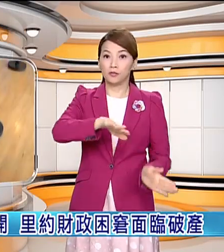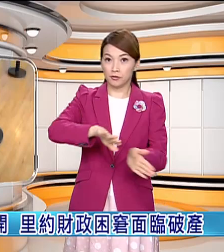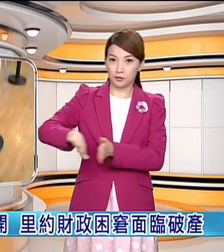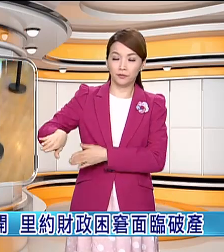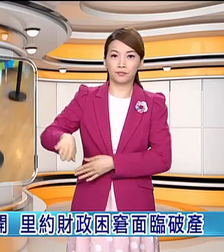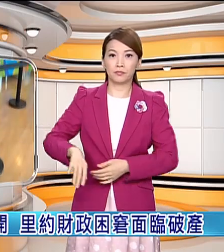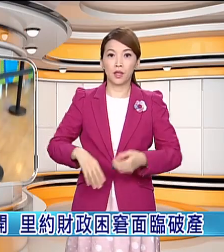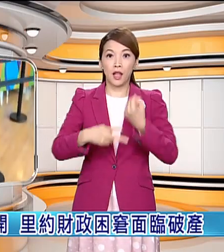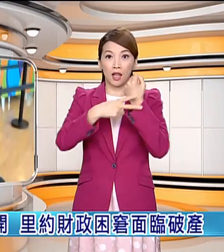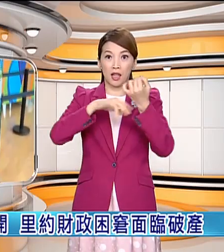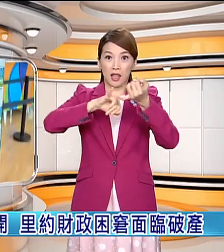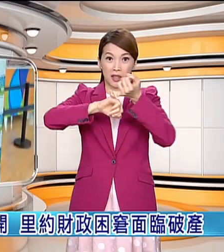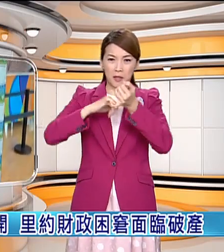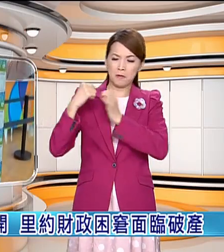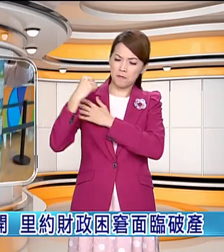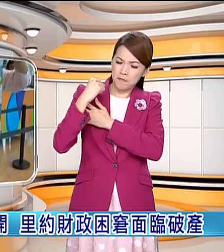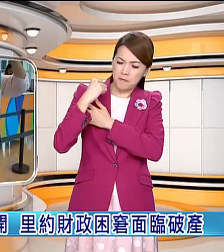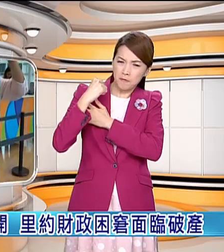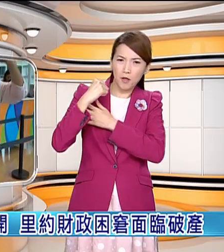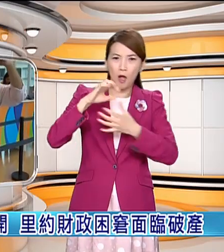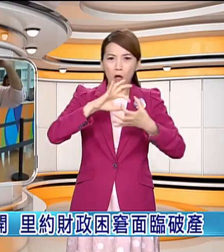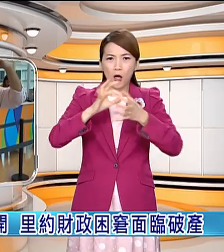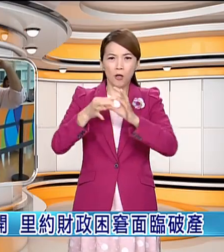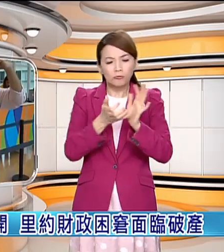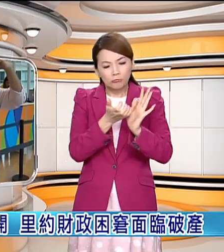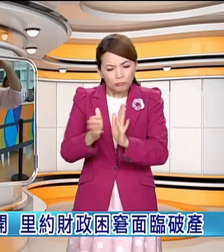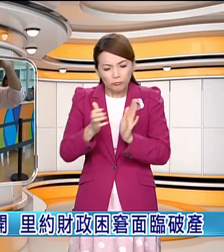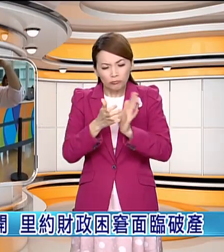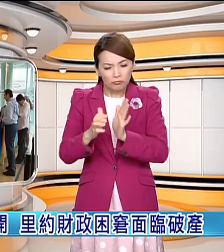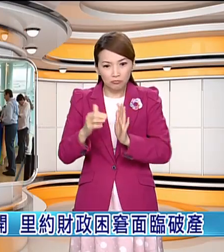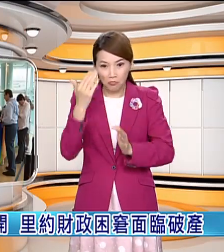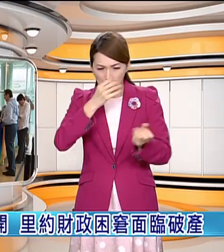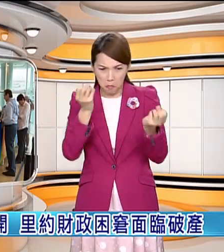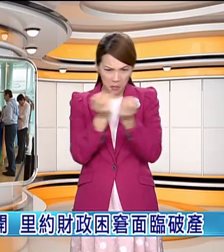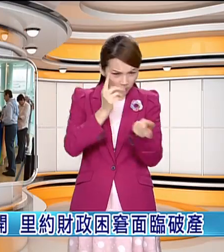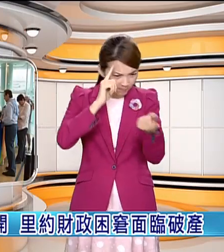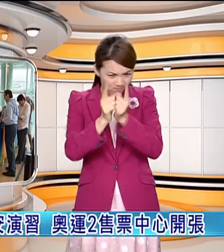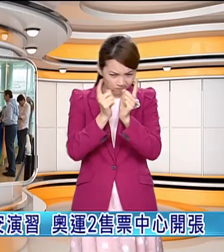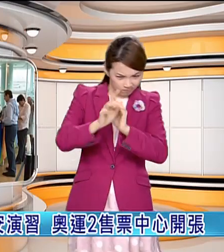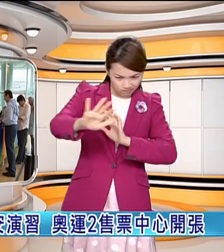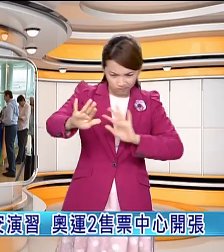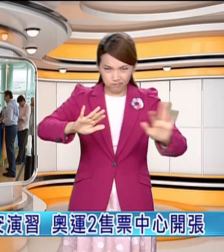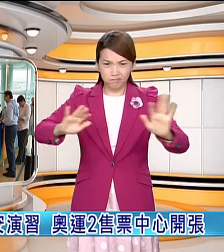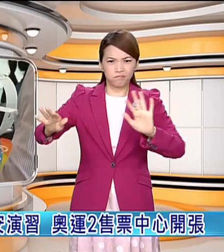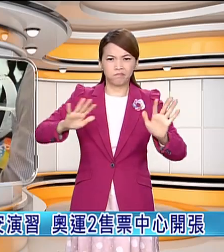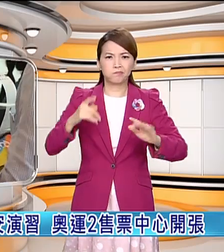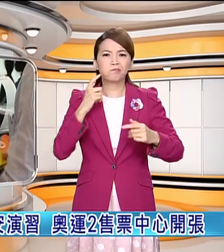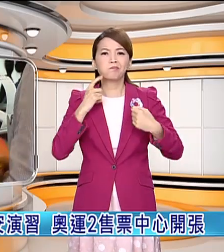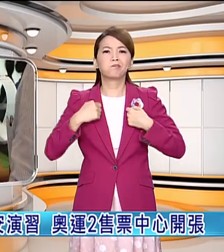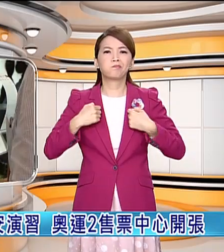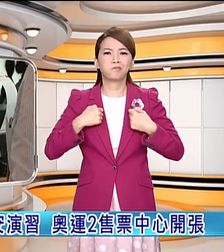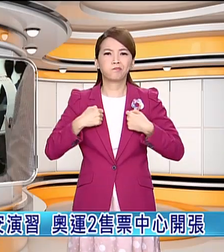期。而在此同时，里约也加紧奥运准备工作，进行维安演